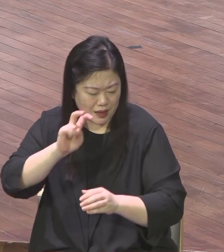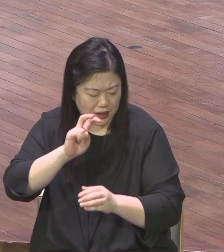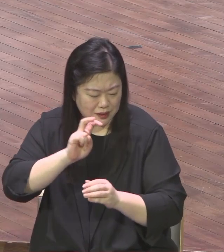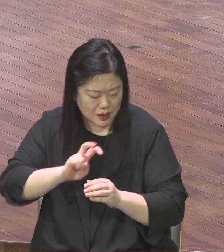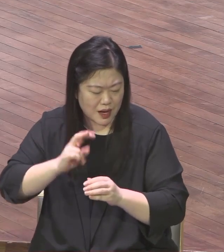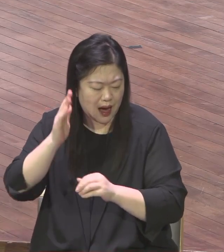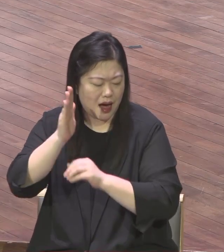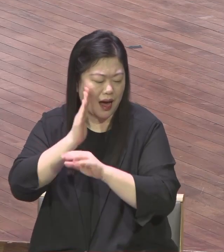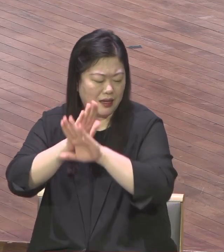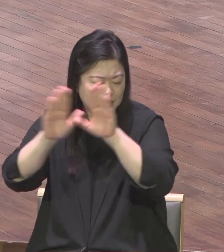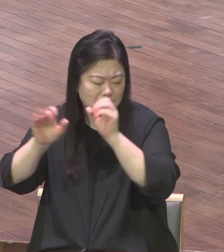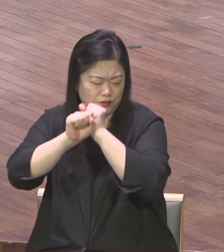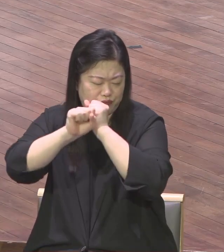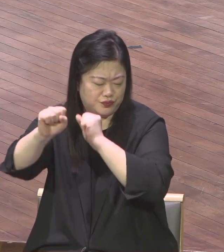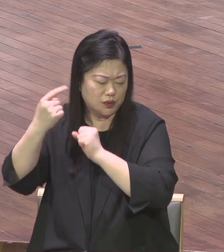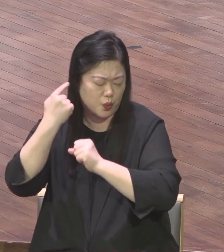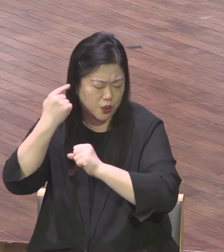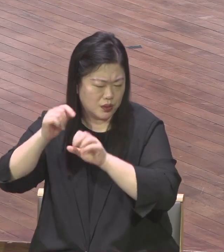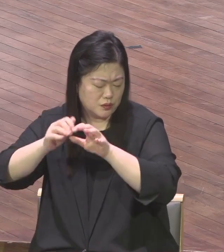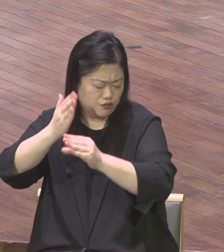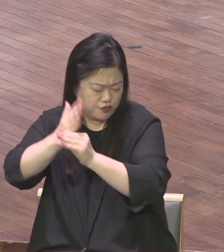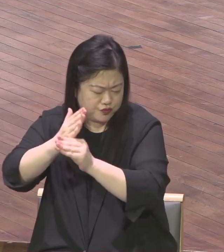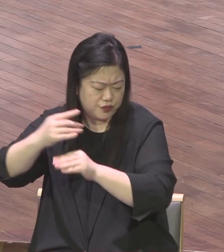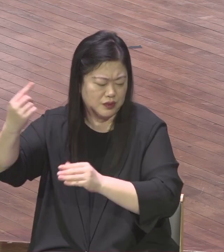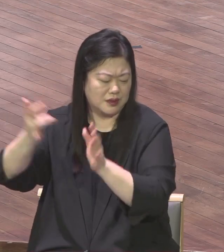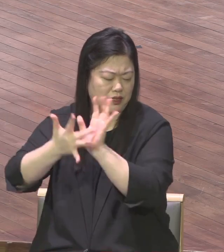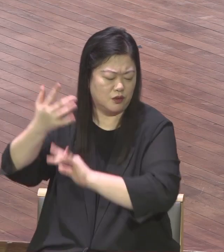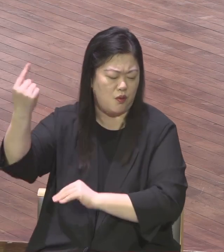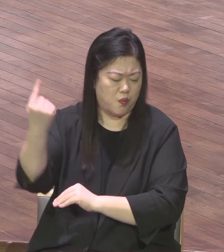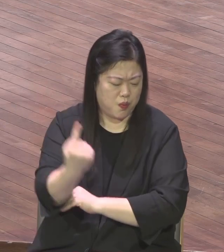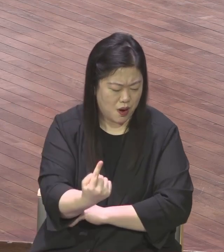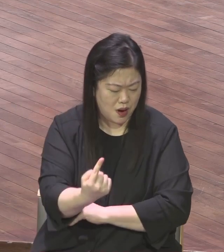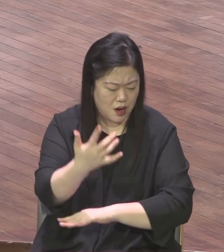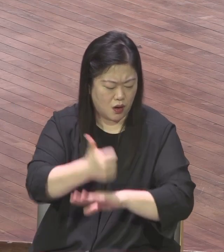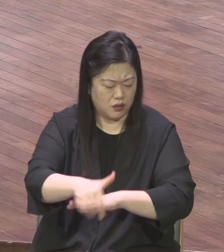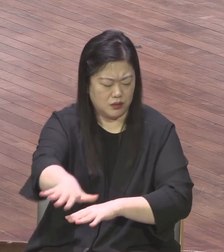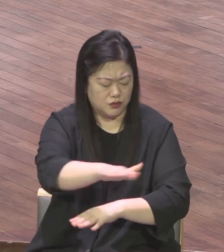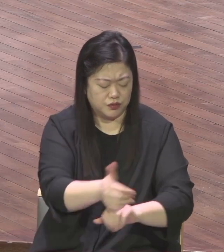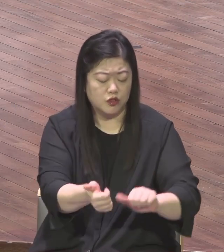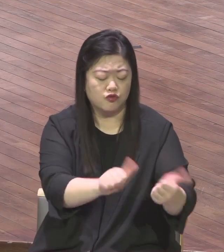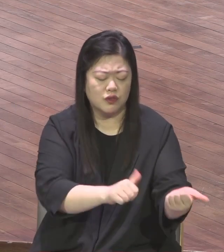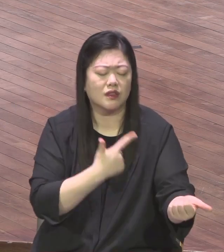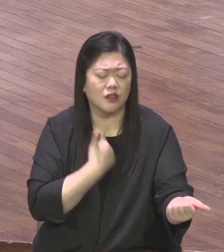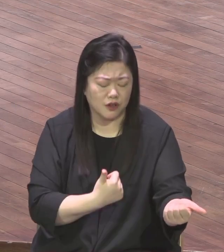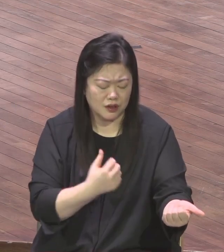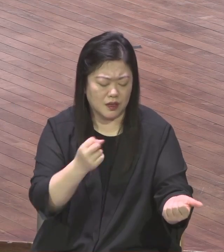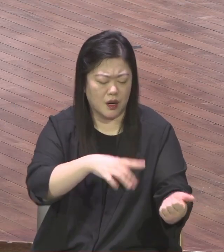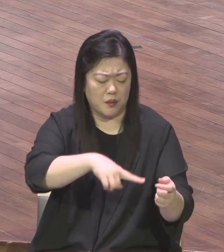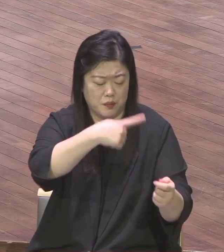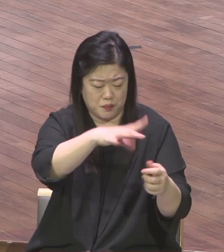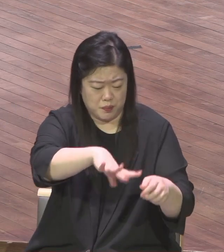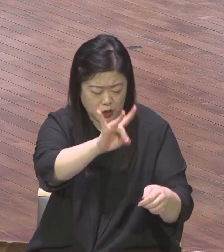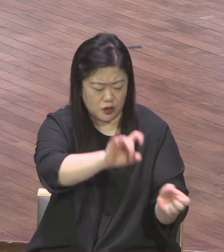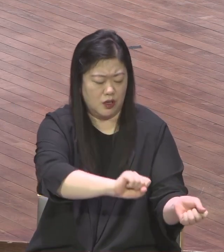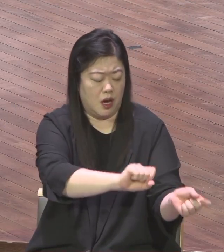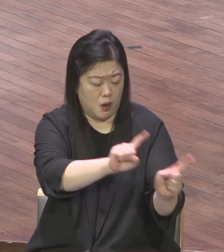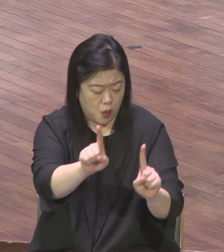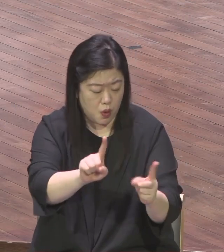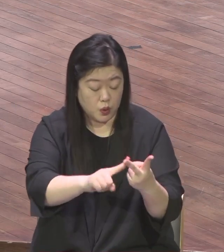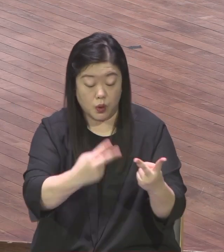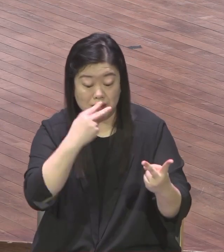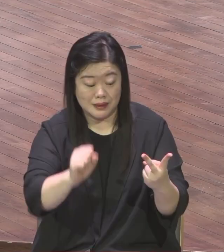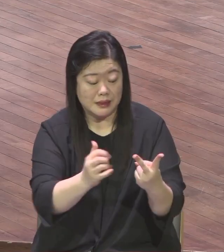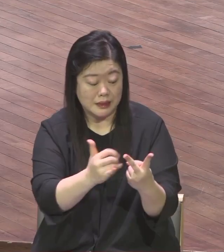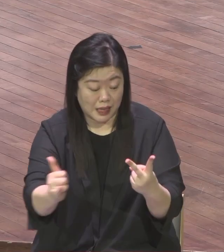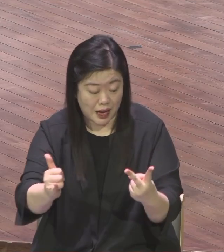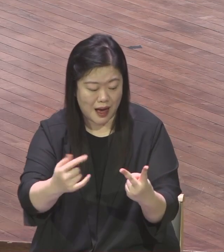친히 하늘로부터 강림하시리니 그리스도 안에서 죽은 자들이 먼저 일어나고 그 후에 우리 살아남은 자들도 그들과